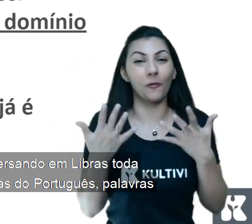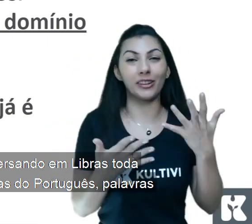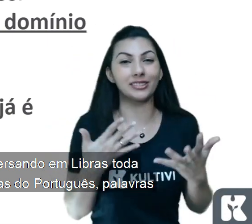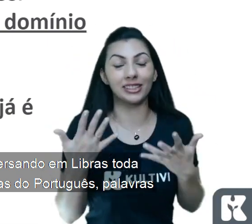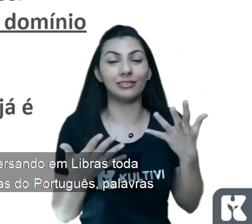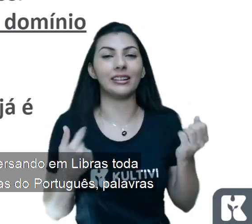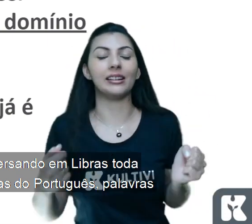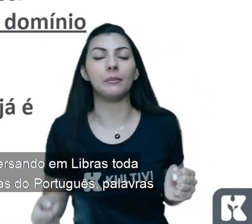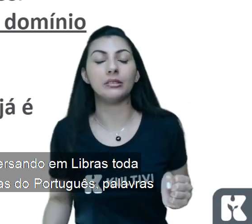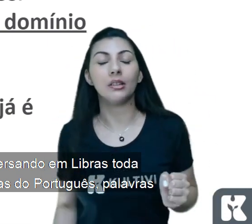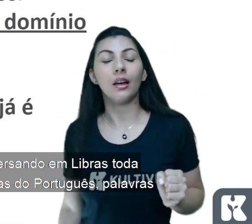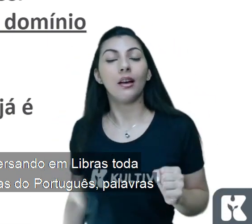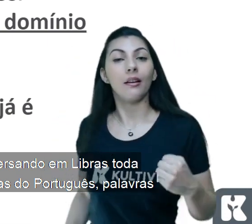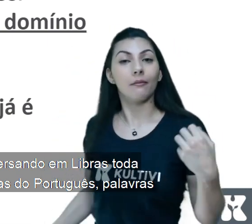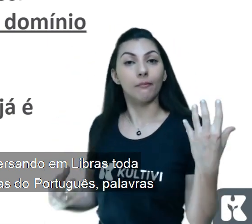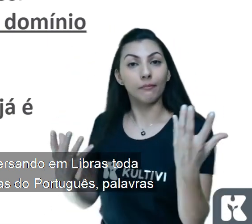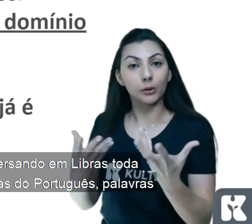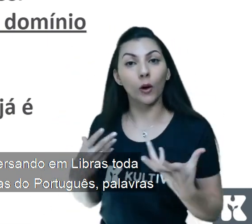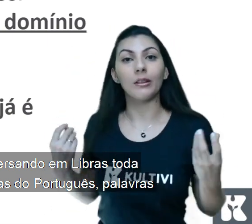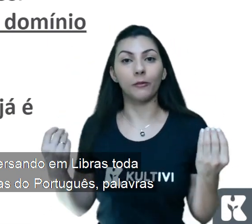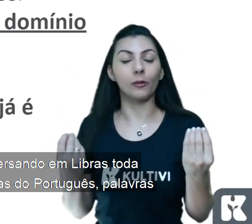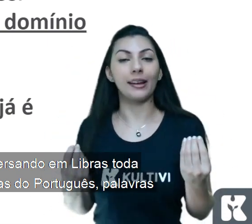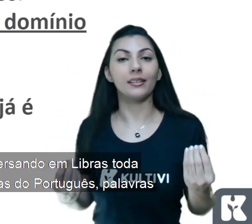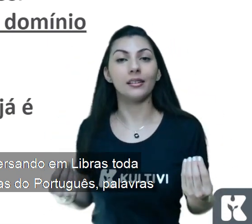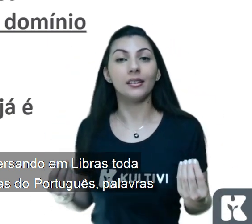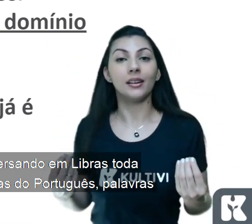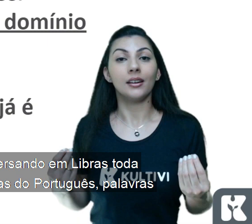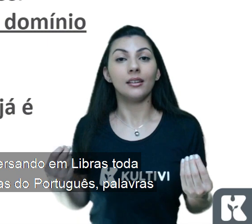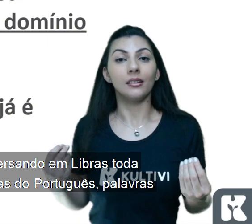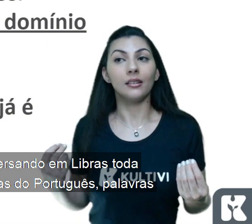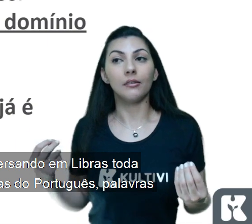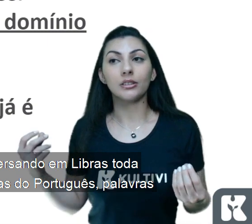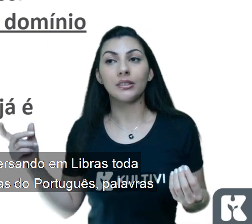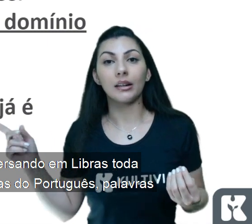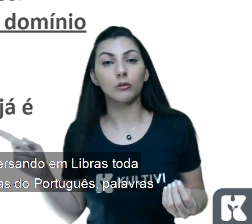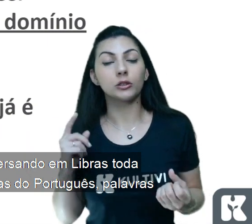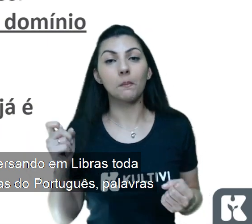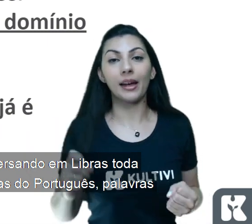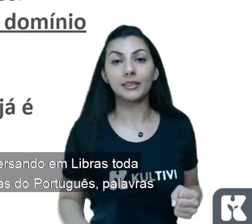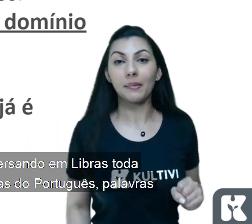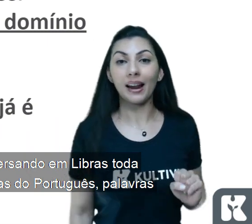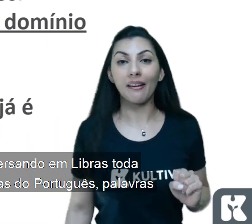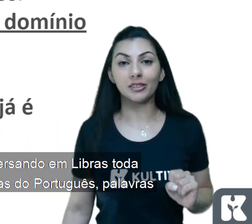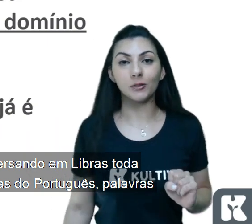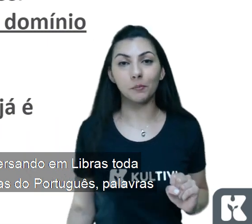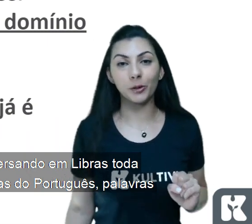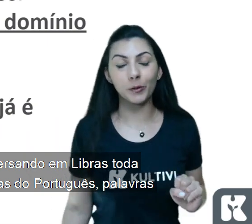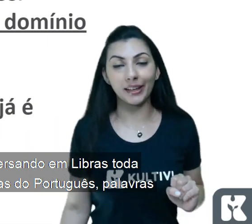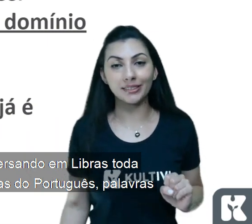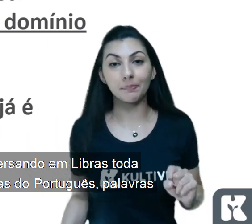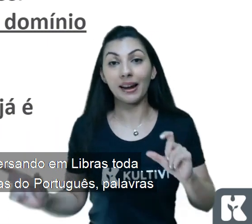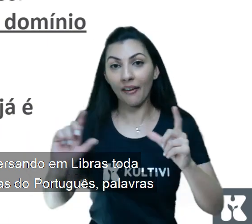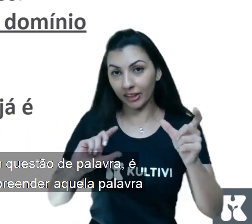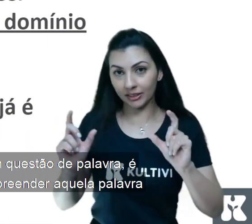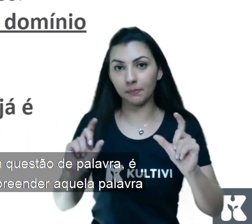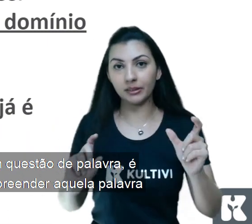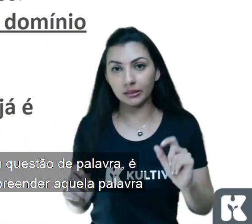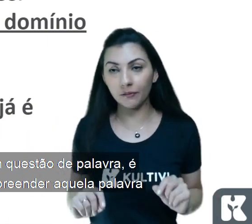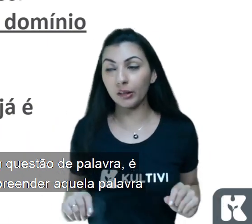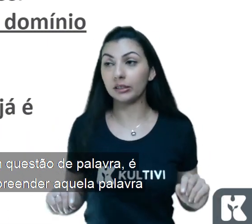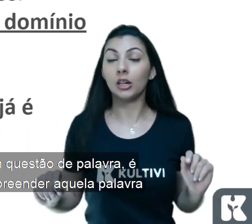Fluente, estou conversando em Libras, toda fluente, e você não souber as palavras do português,